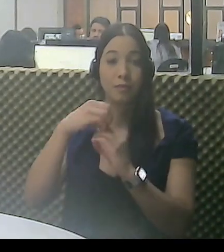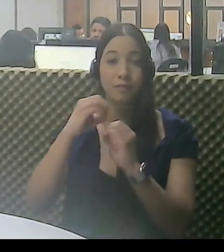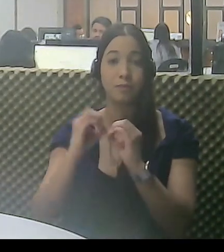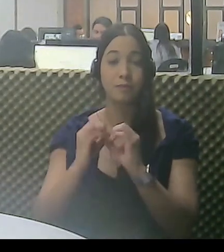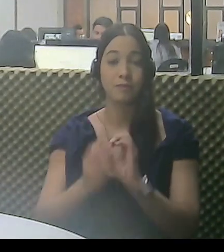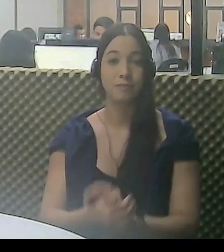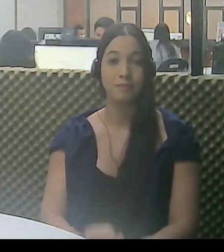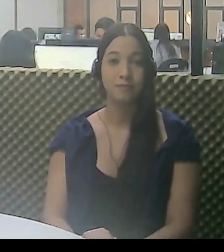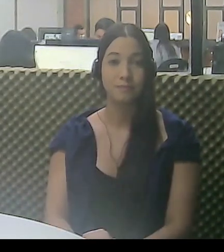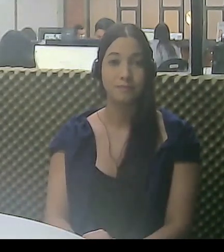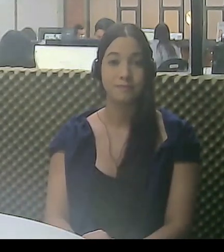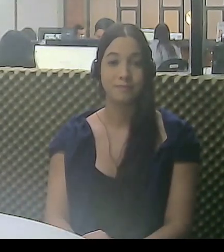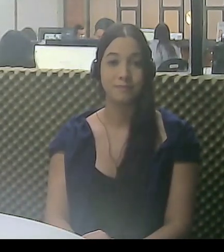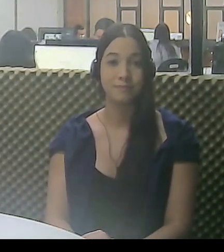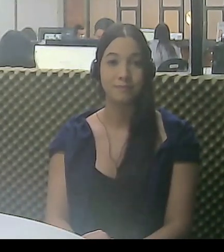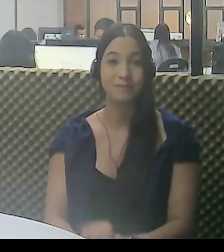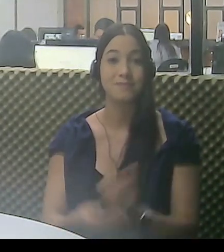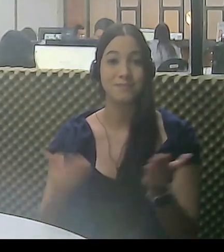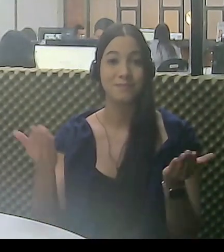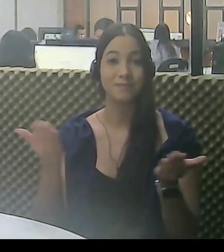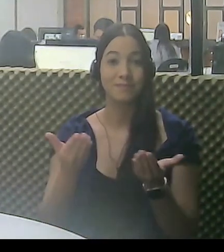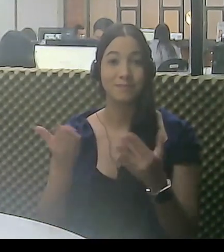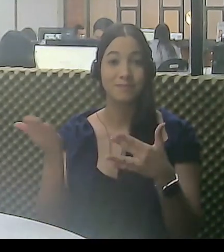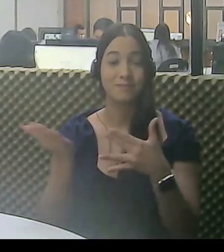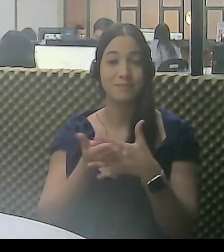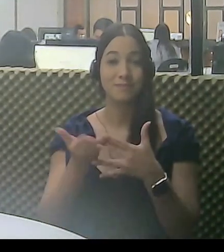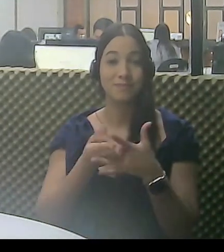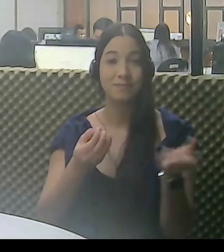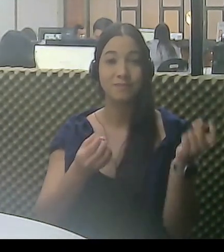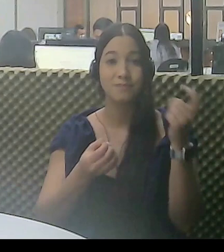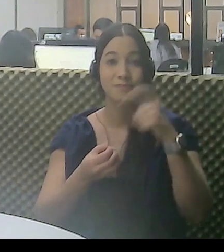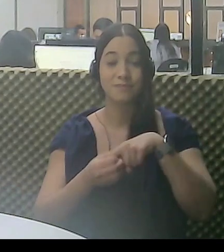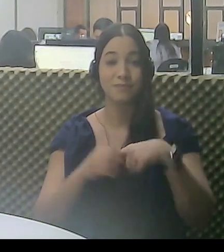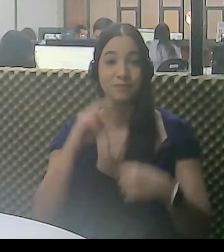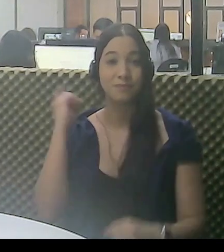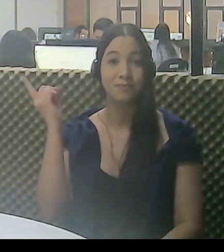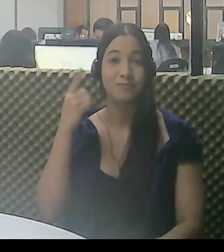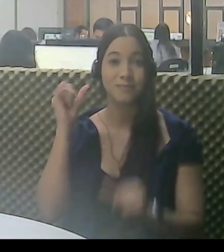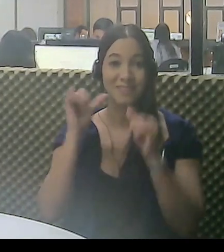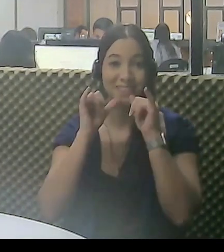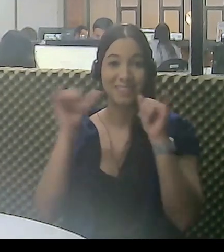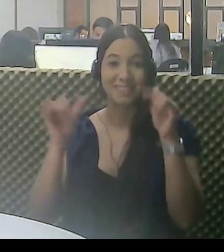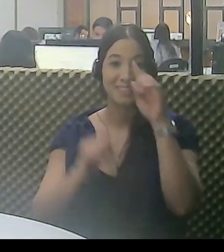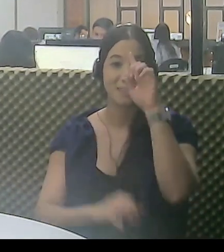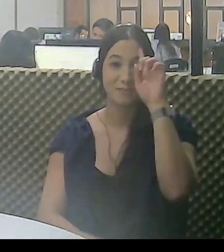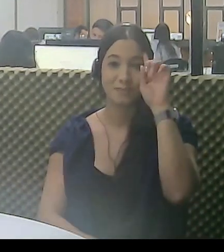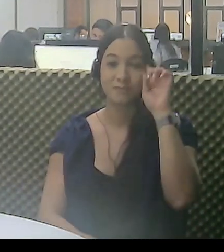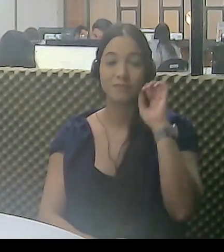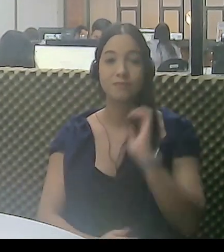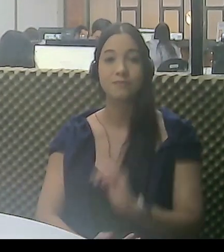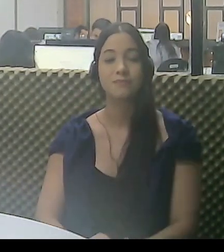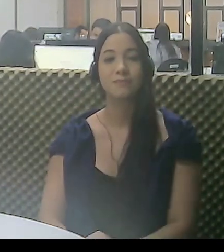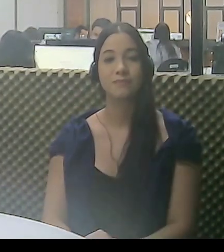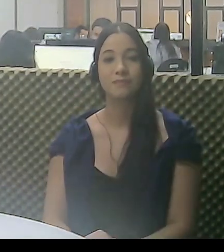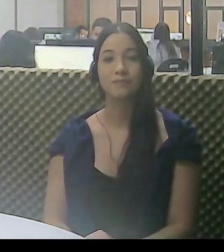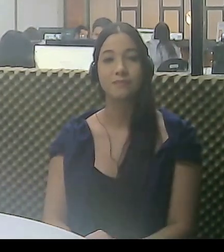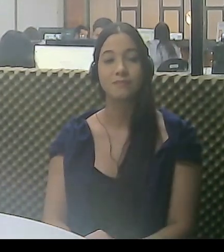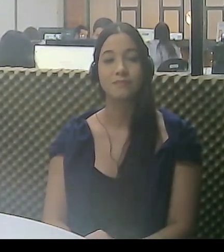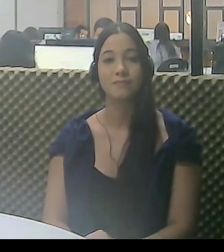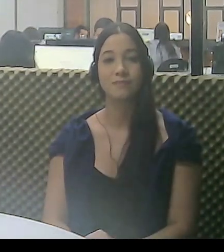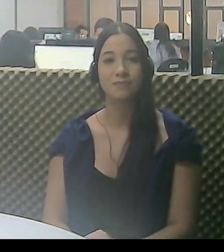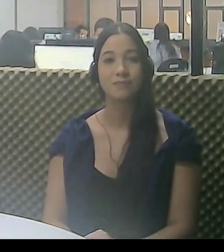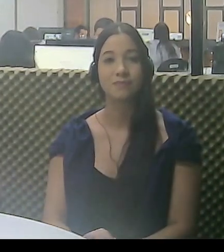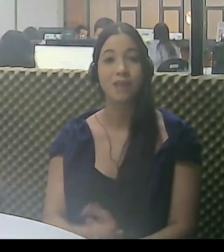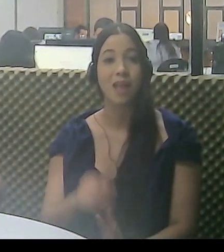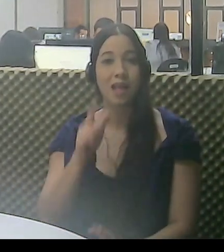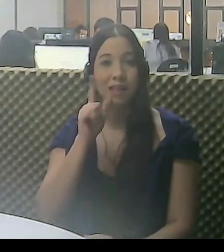Park. E agora vamos para um rápido intervalo e já já voltamos com o Giro de Notícias. Conta do